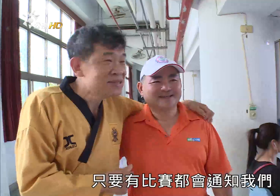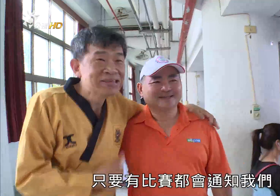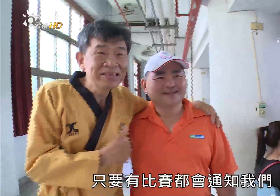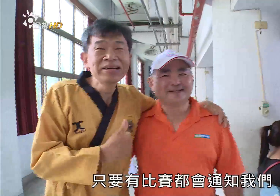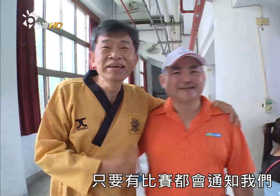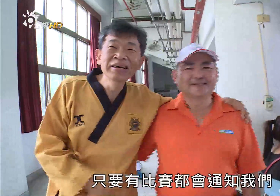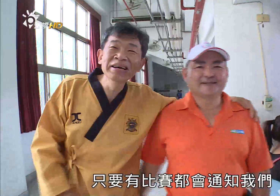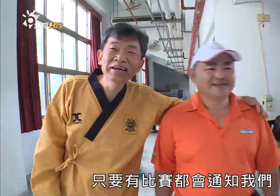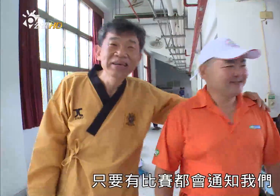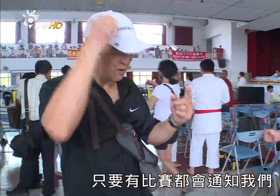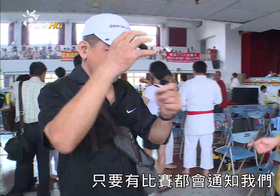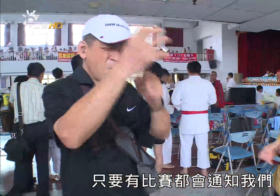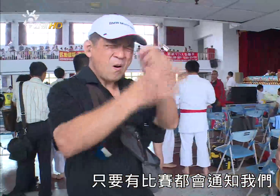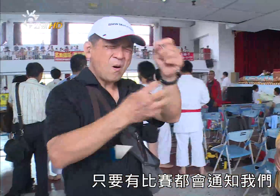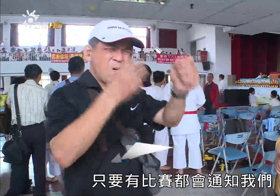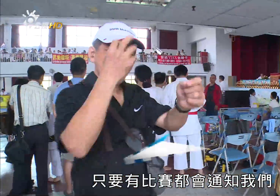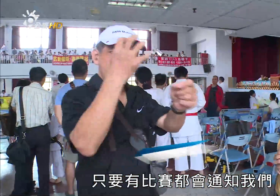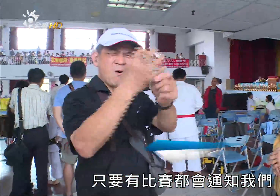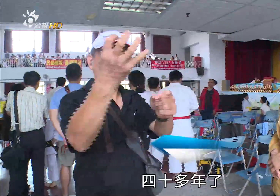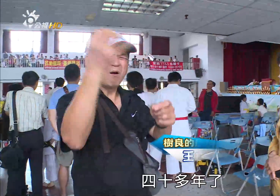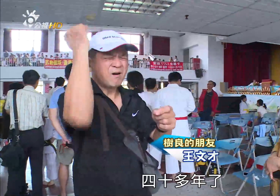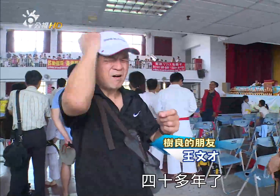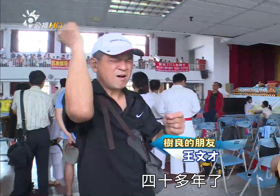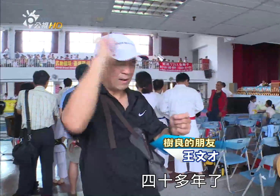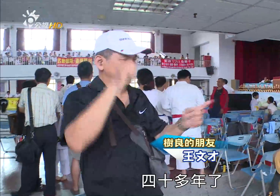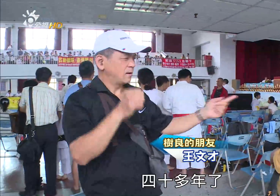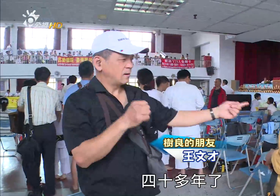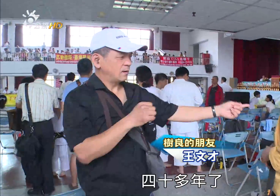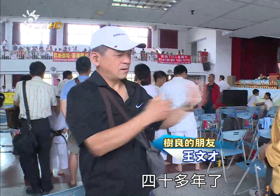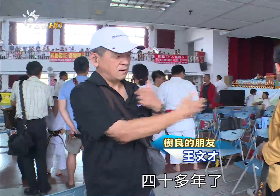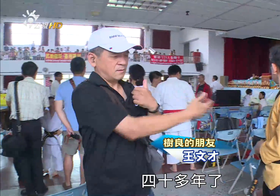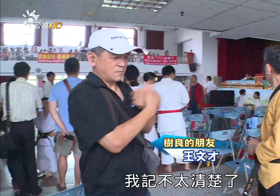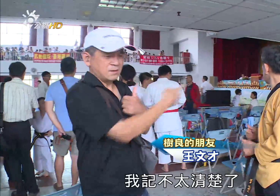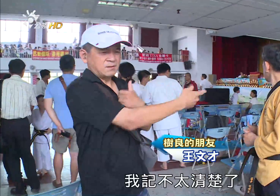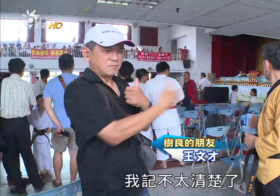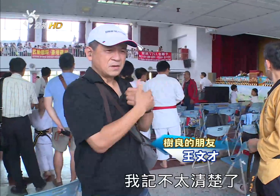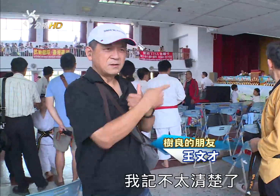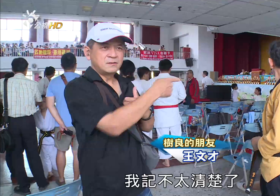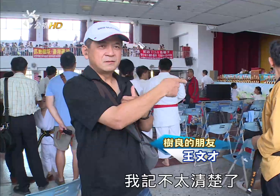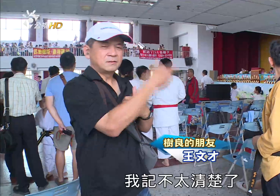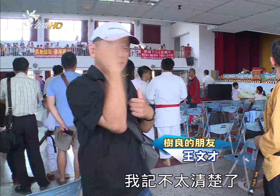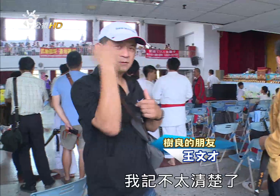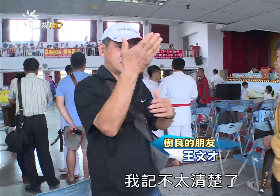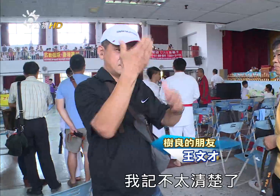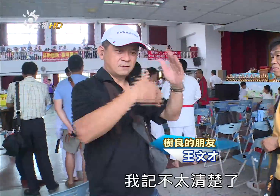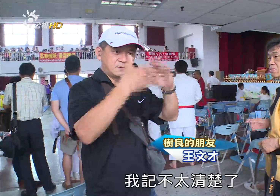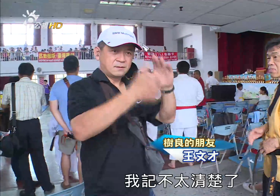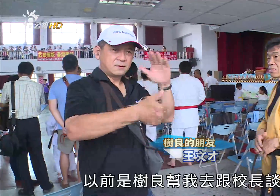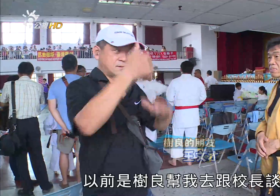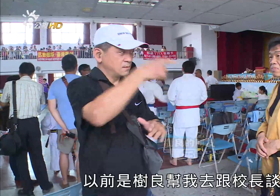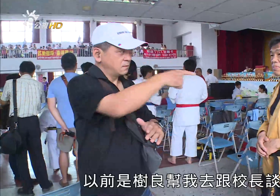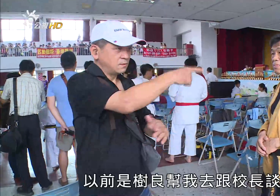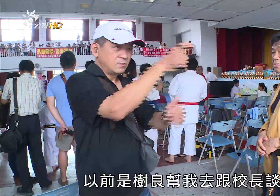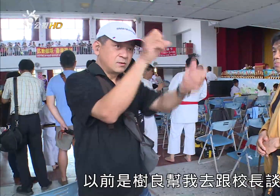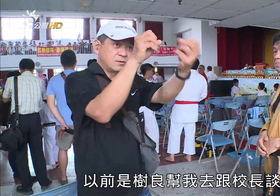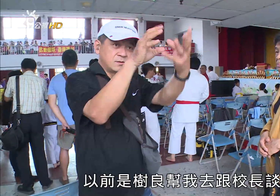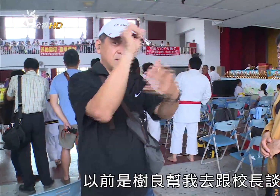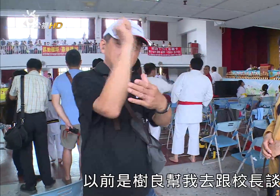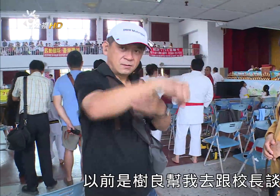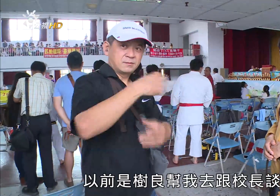赛都会通知我们。 40多年了，我记不太清楚了。以前是树良帮我去